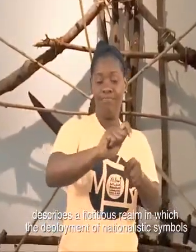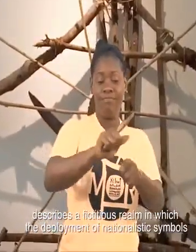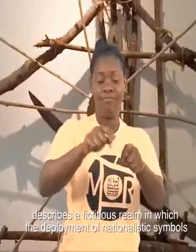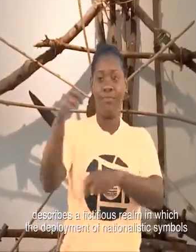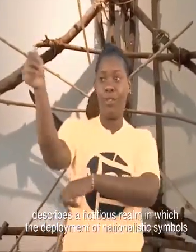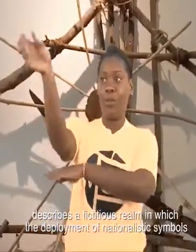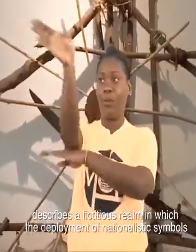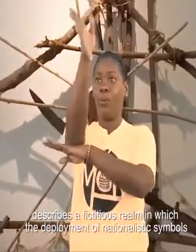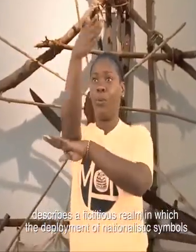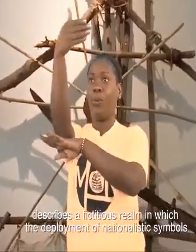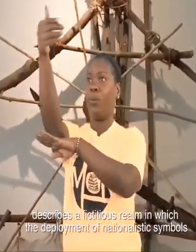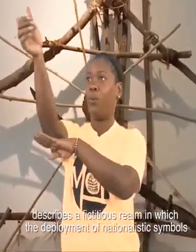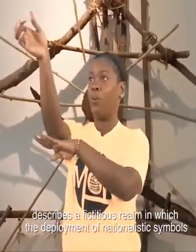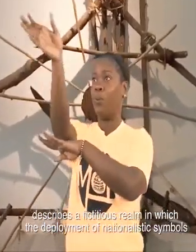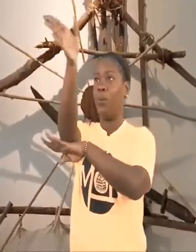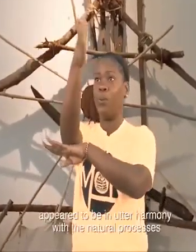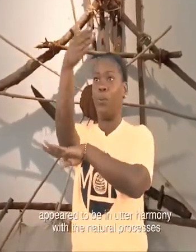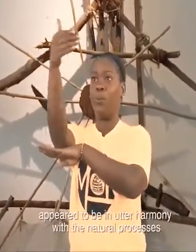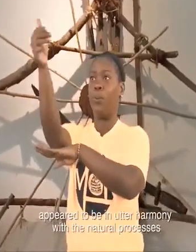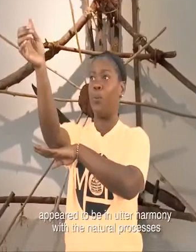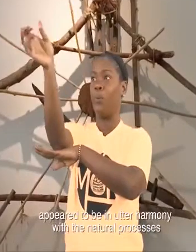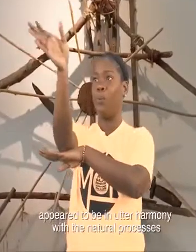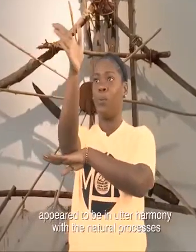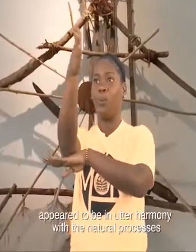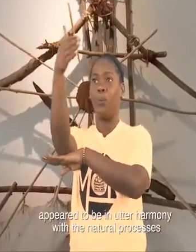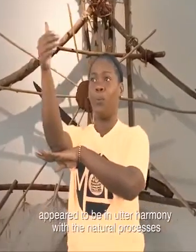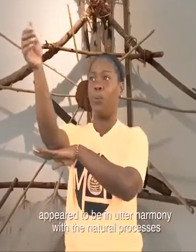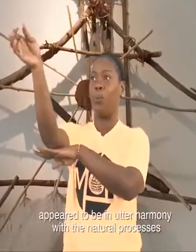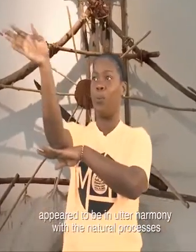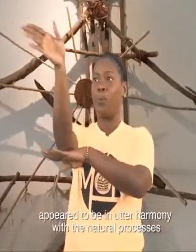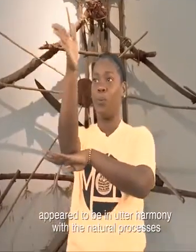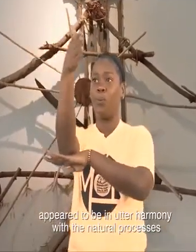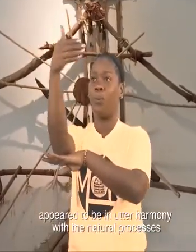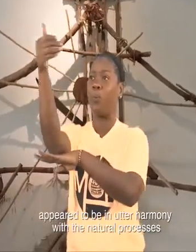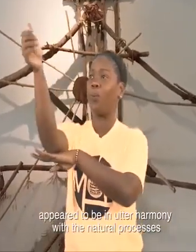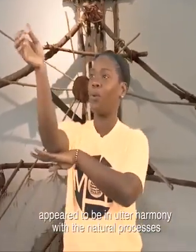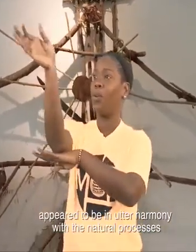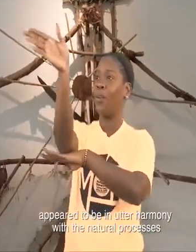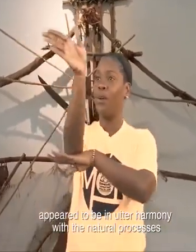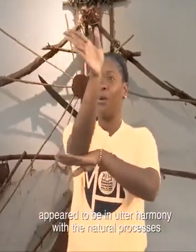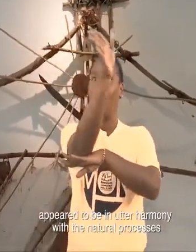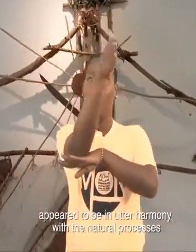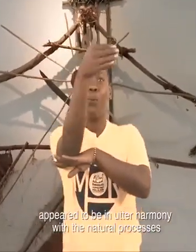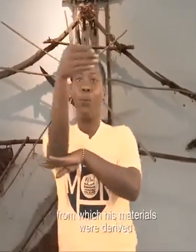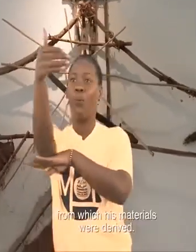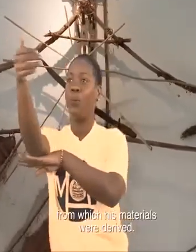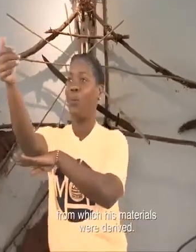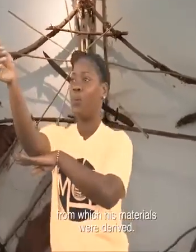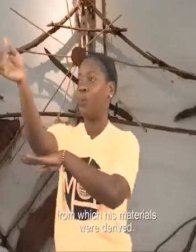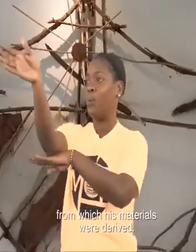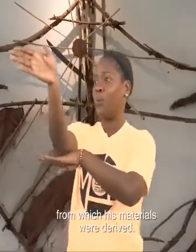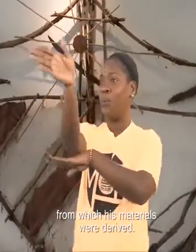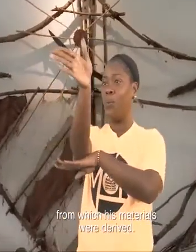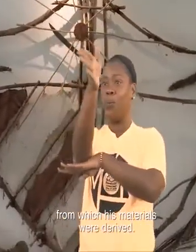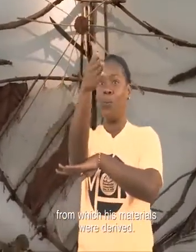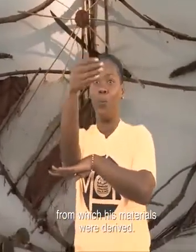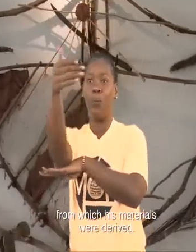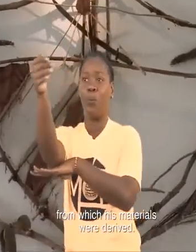despliegue de símbolos nacionalistas parecía armonizar plenamente con los procesos naturales que estaban en el origen de sus